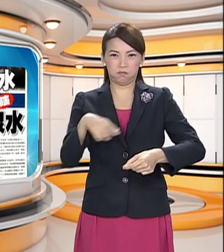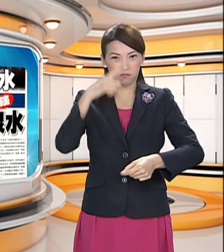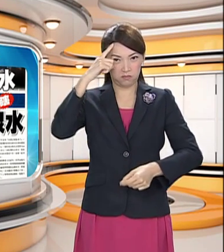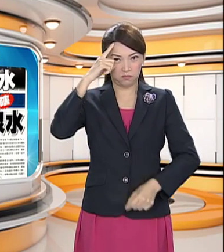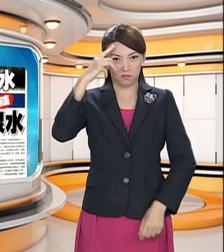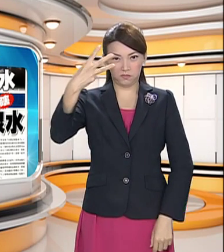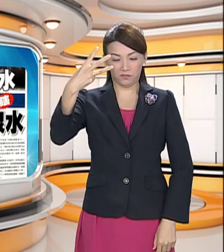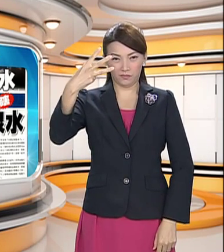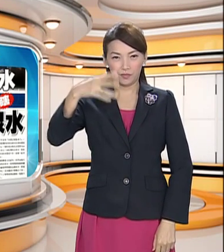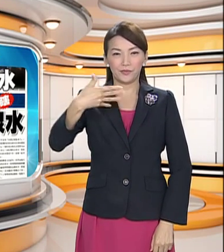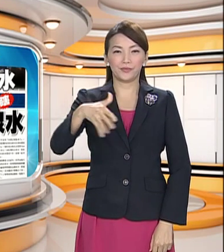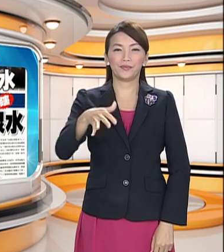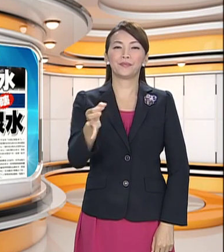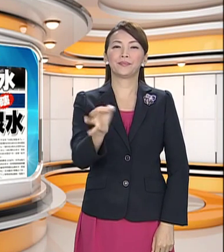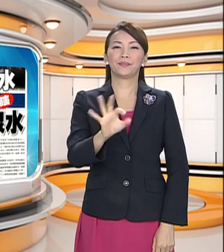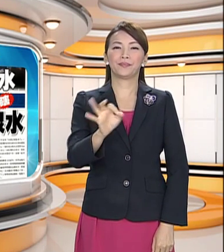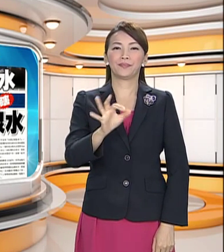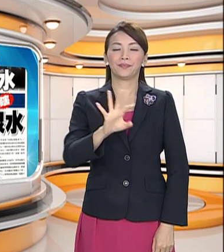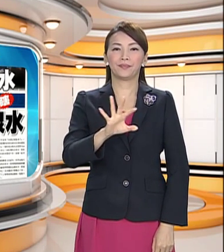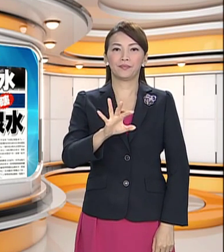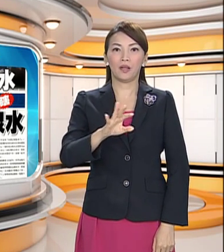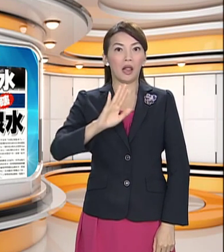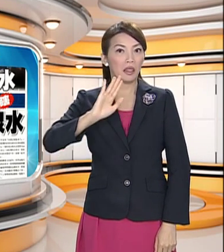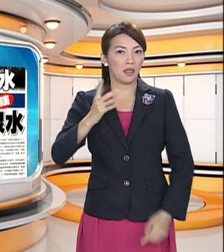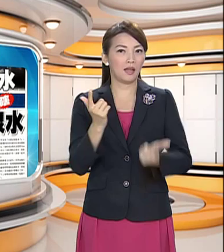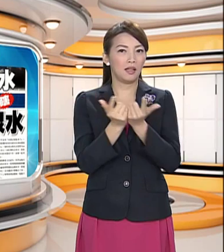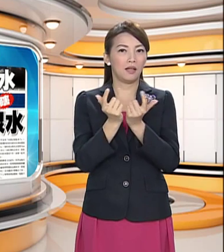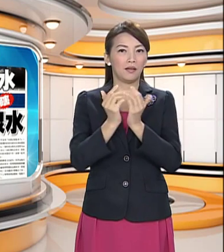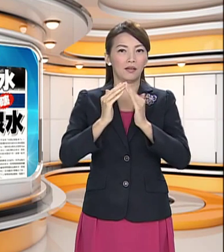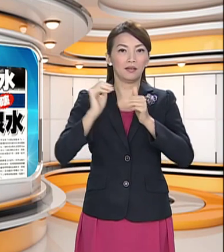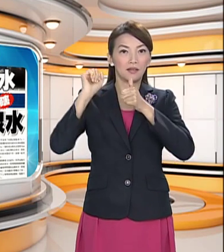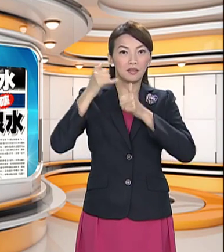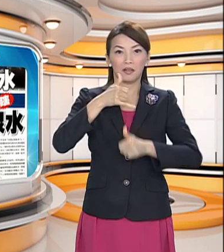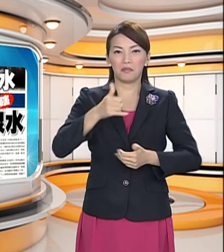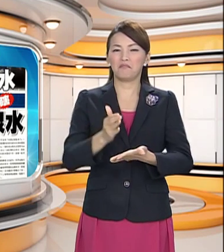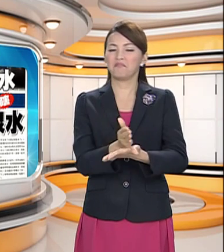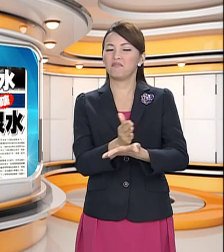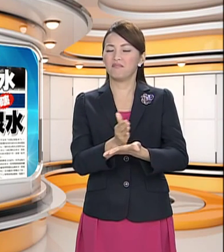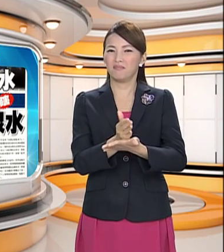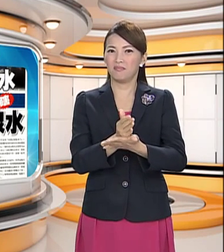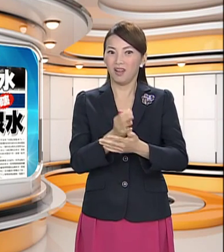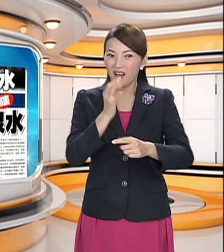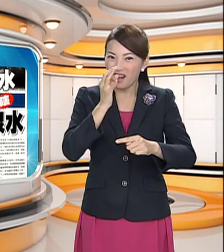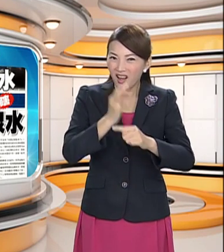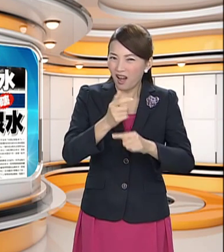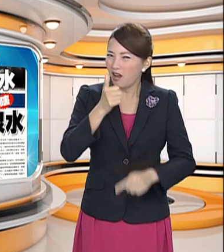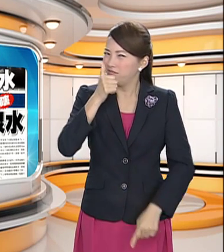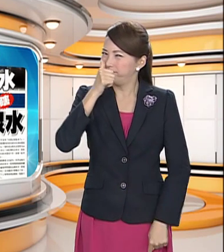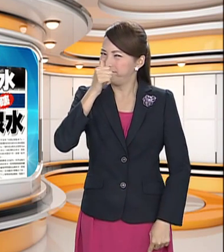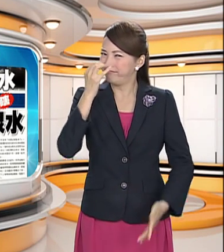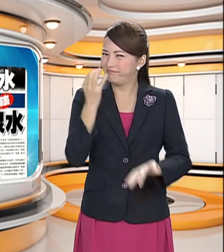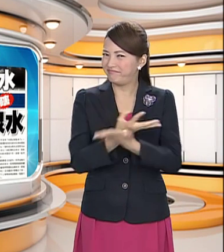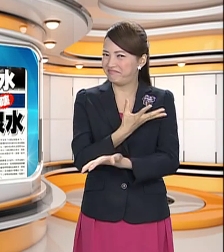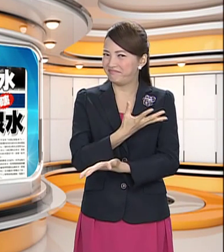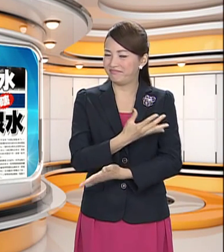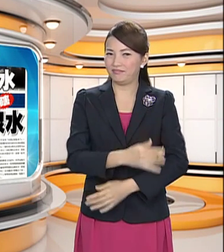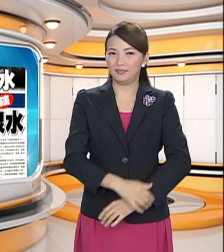天的水费，这样的补偿方案遭到了台北市议员批评，减免太少，没有诚